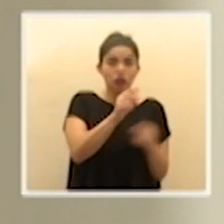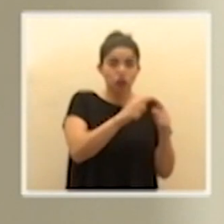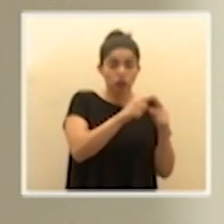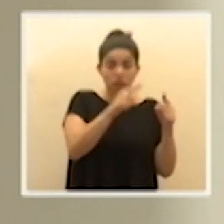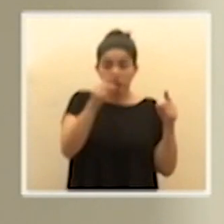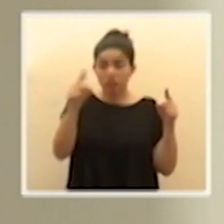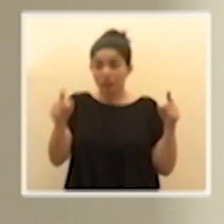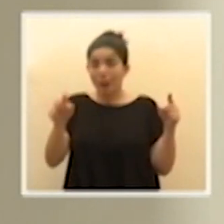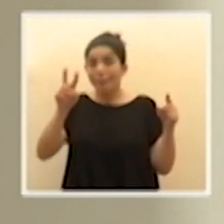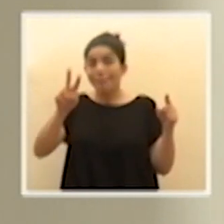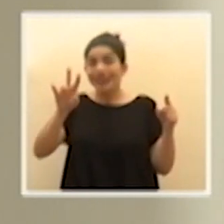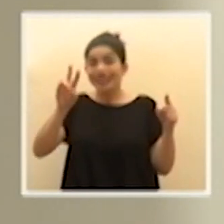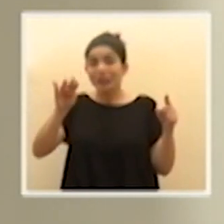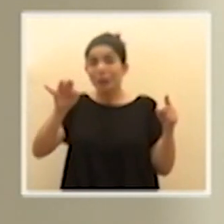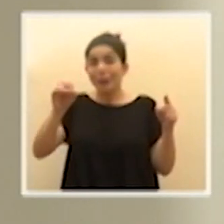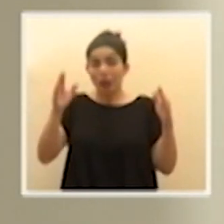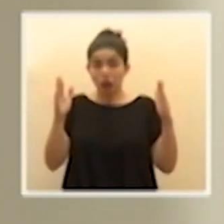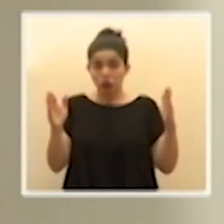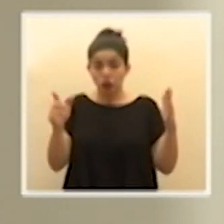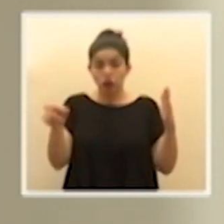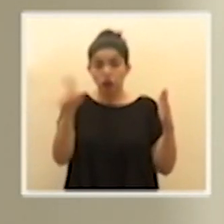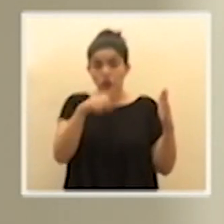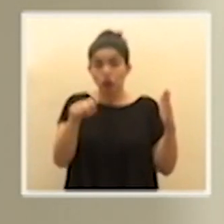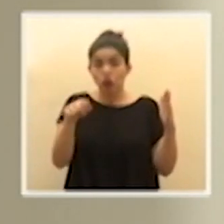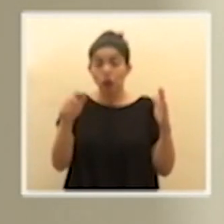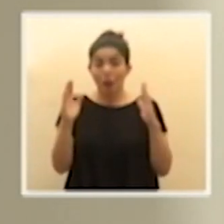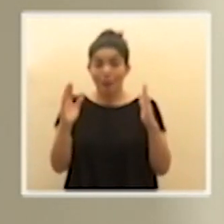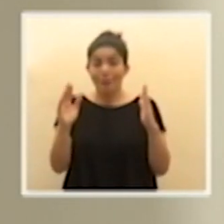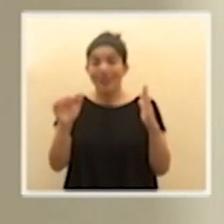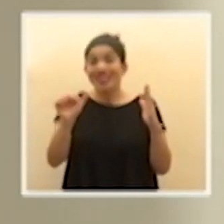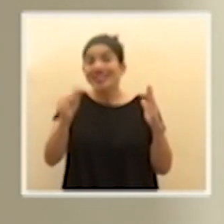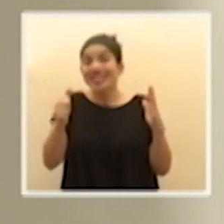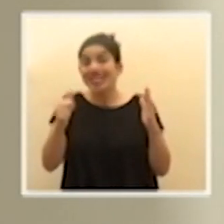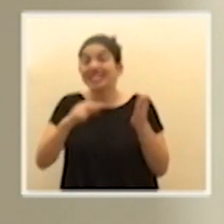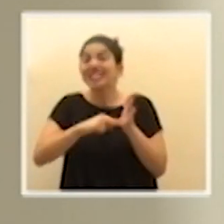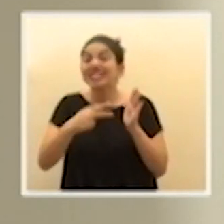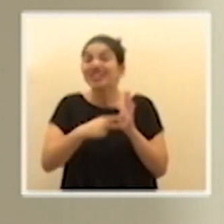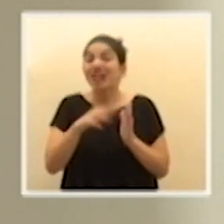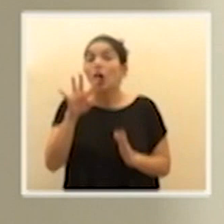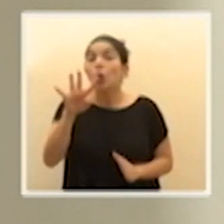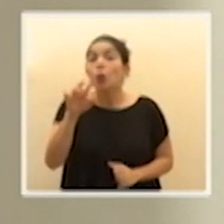y el 27 de mayo, 10 de ellos, o sea, el